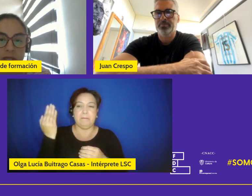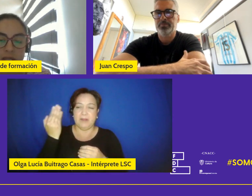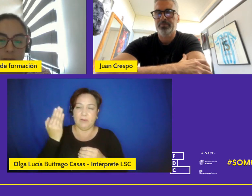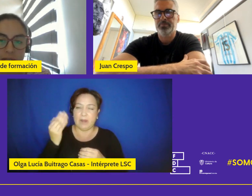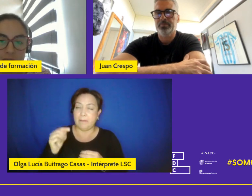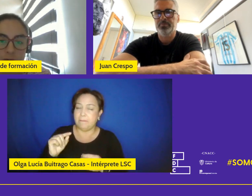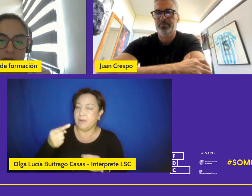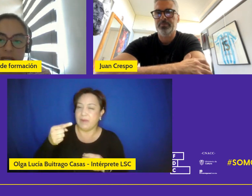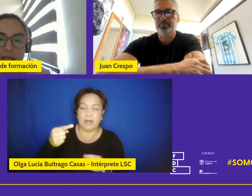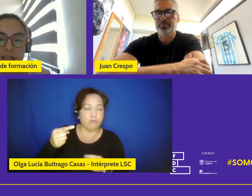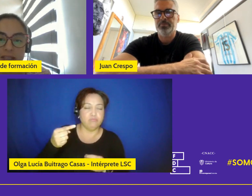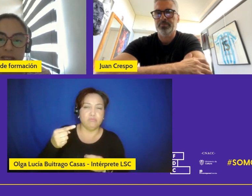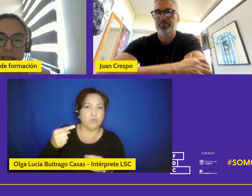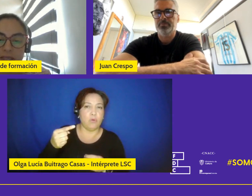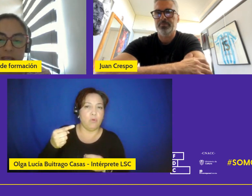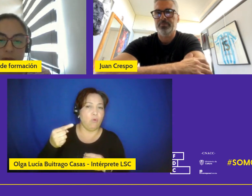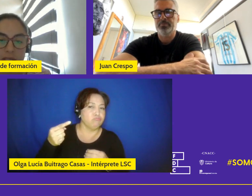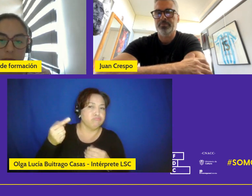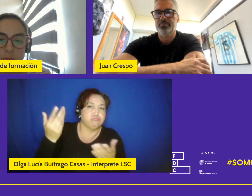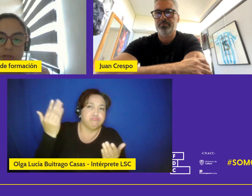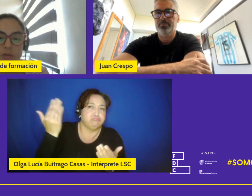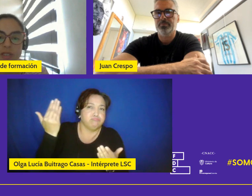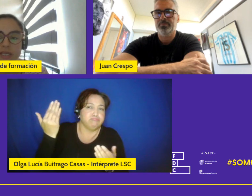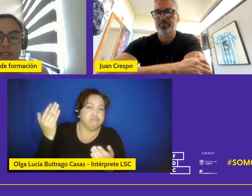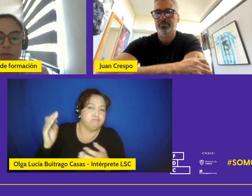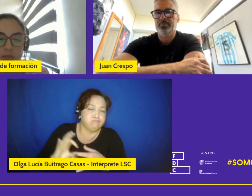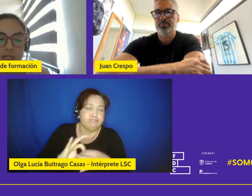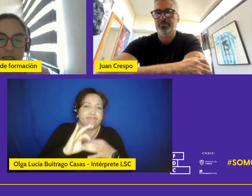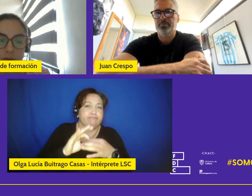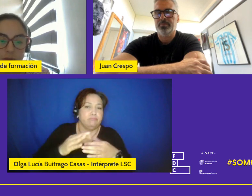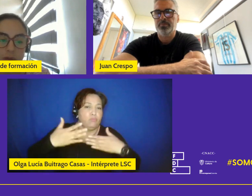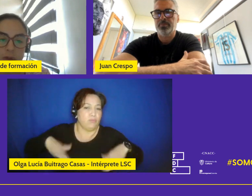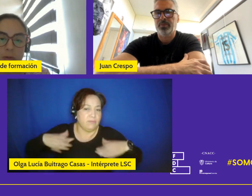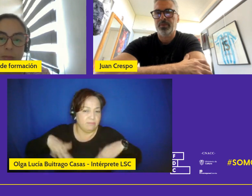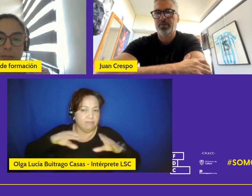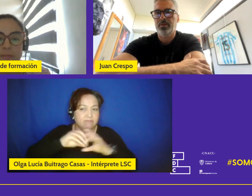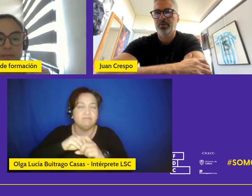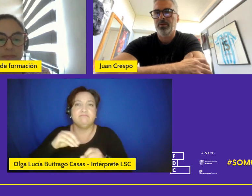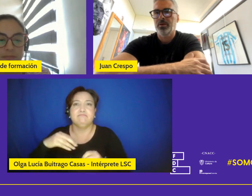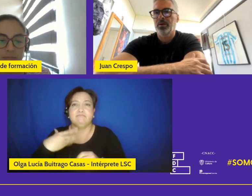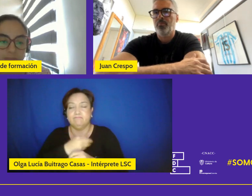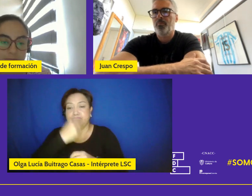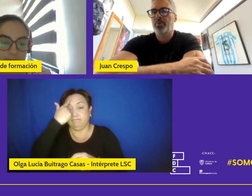a cualquier película en cualquier momento de un director.